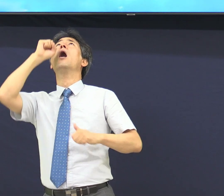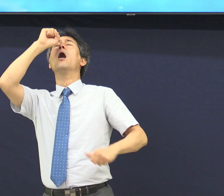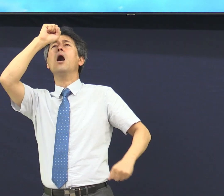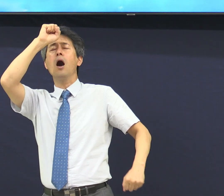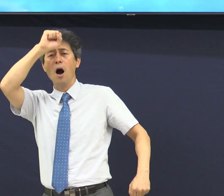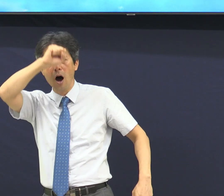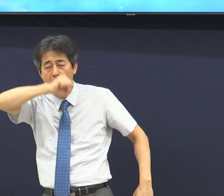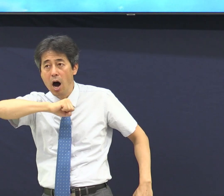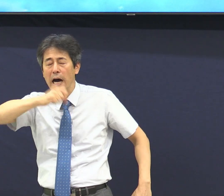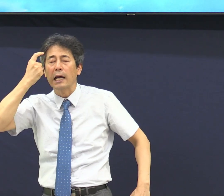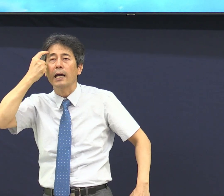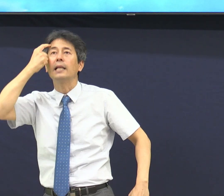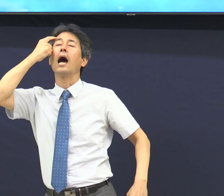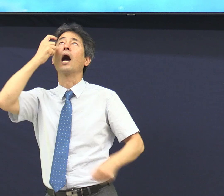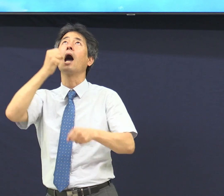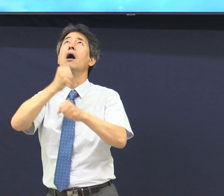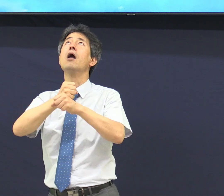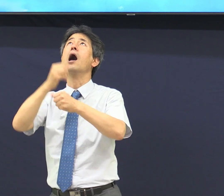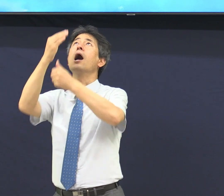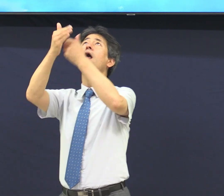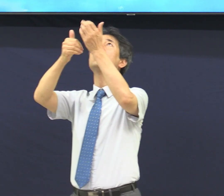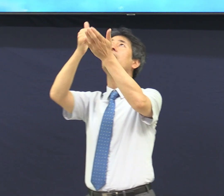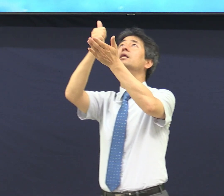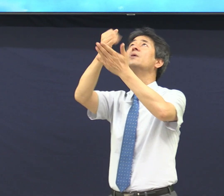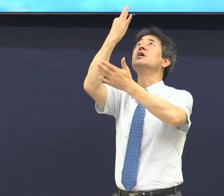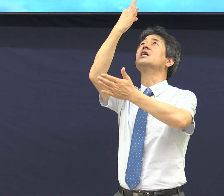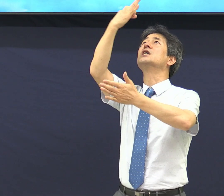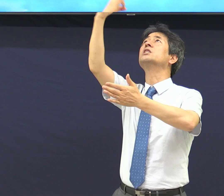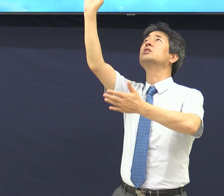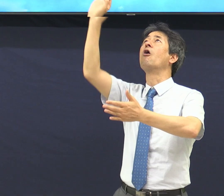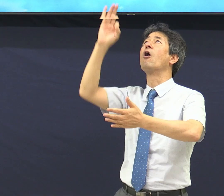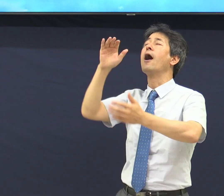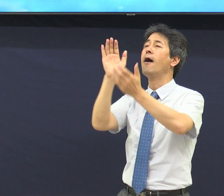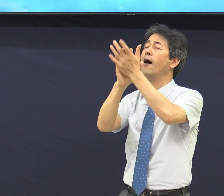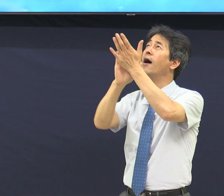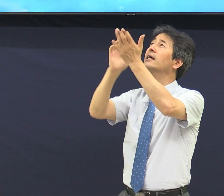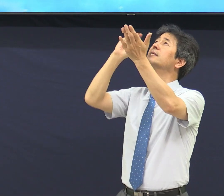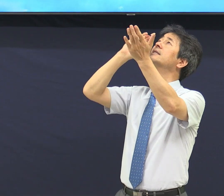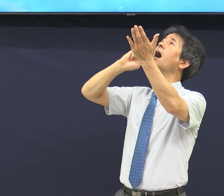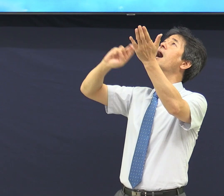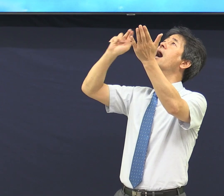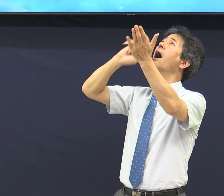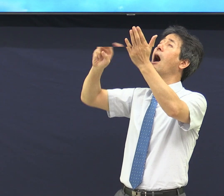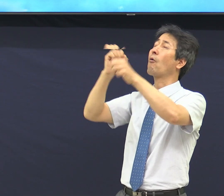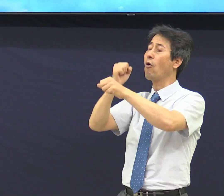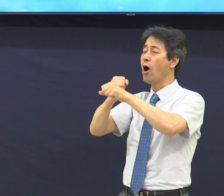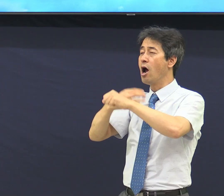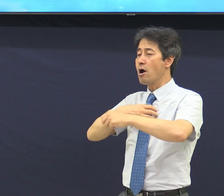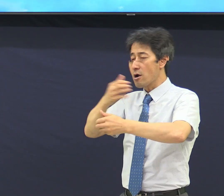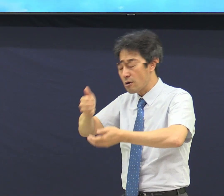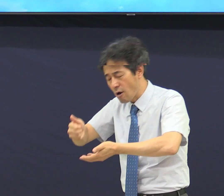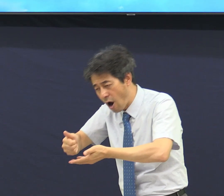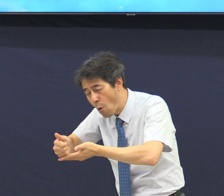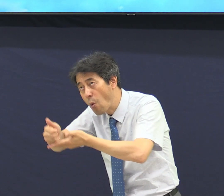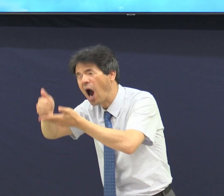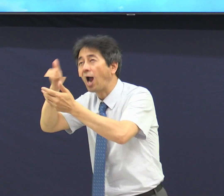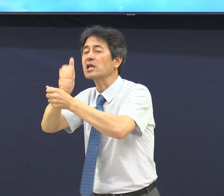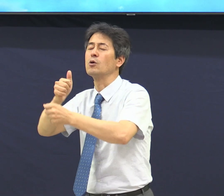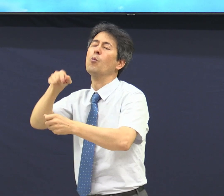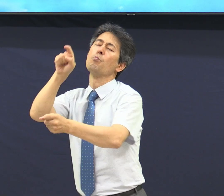이스라엘의 생명을 구원하시구나 라고 깨닫고 하나님을 인정하며 하나님을 할렐루야 찬양하며 하나님을